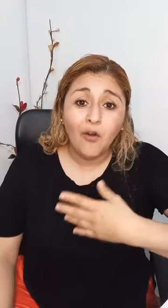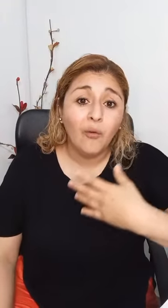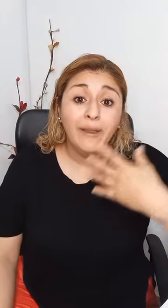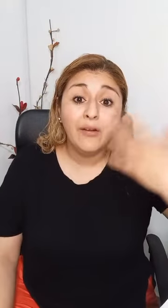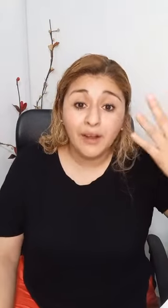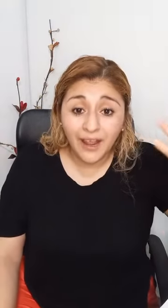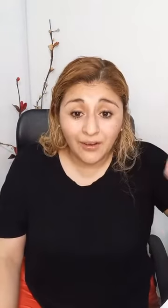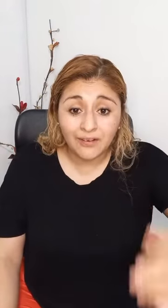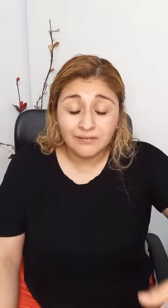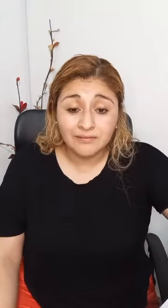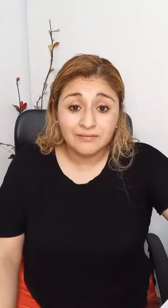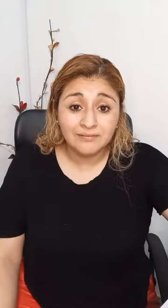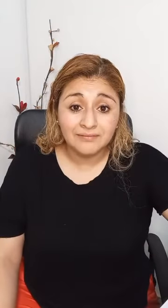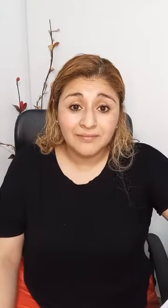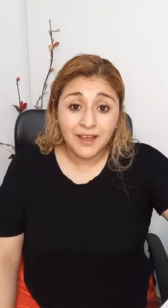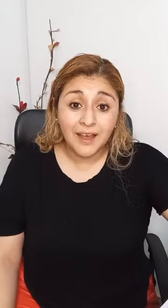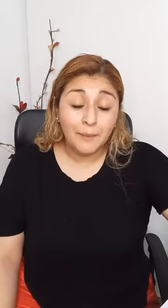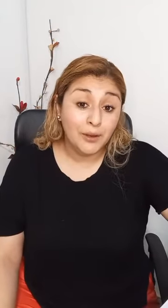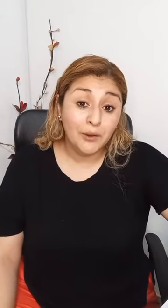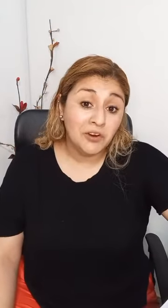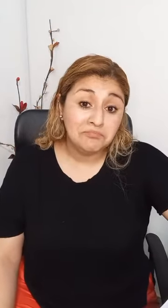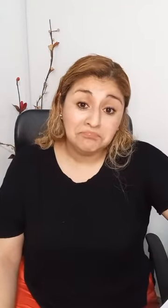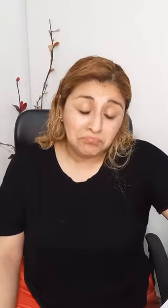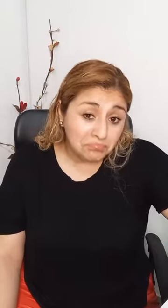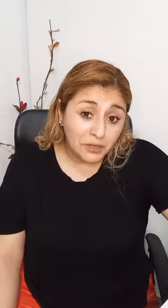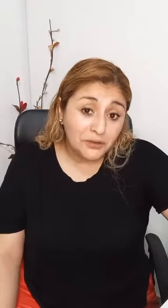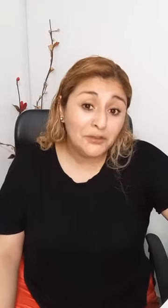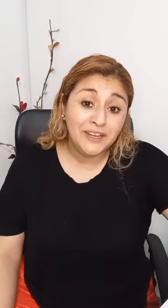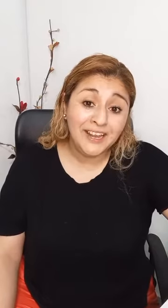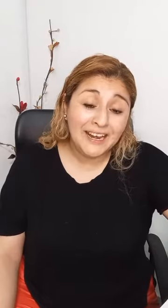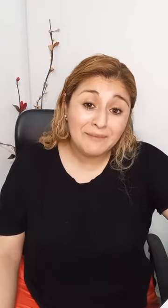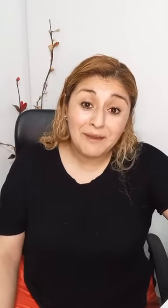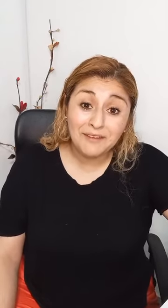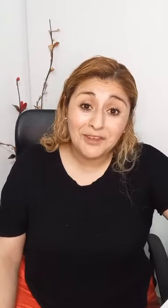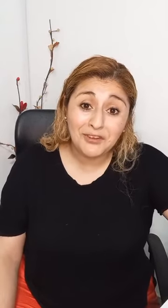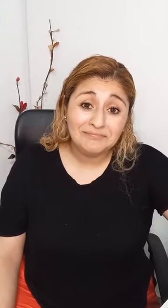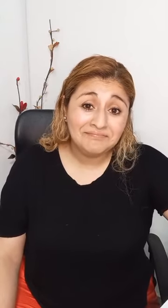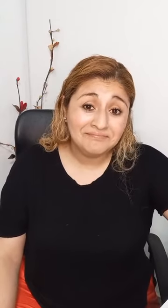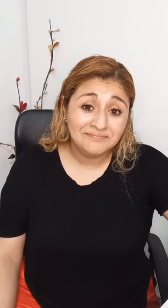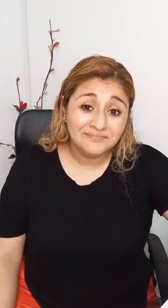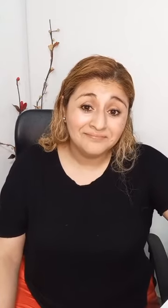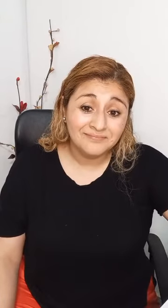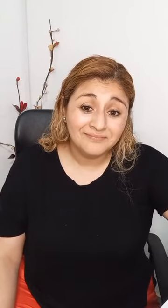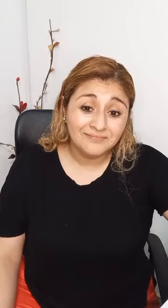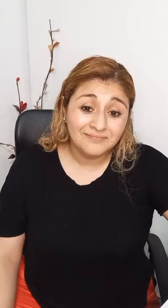o me congrego, pero puedo no tener la misma visión.